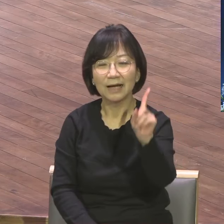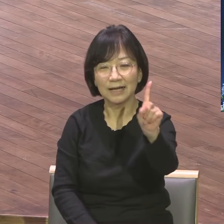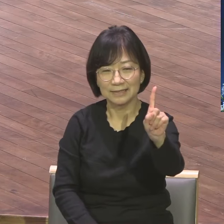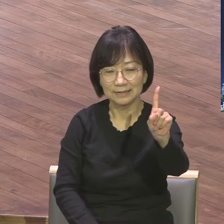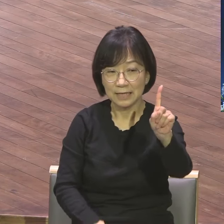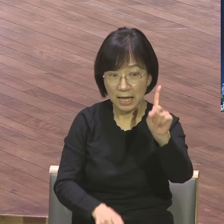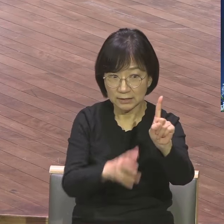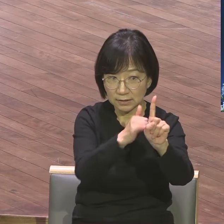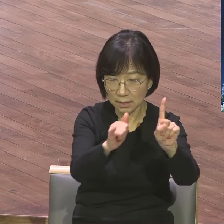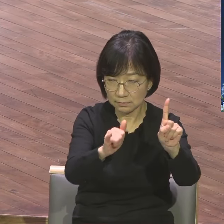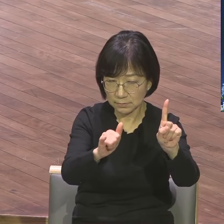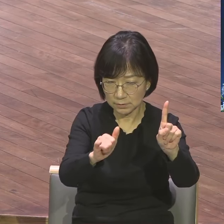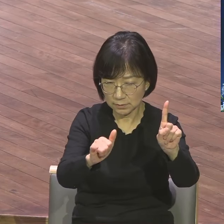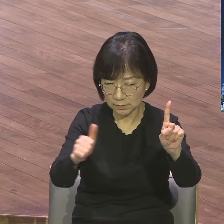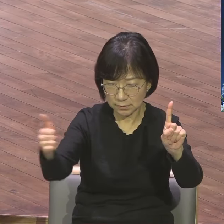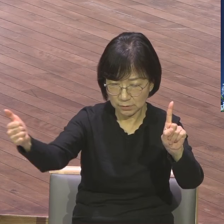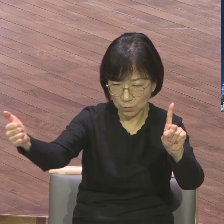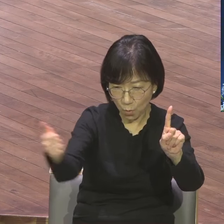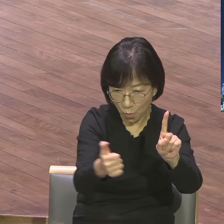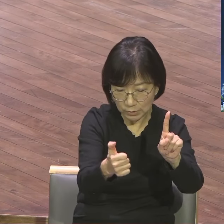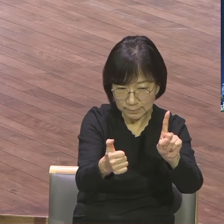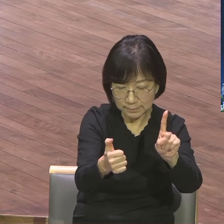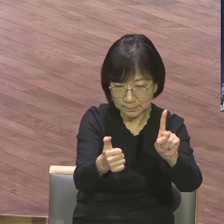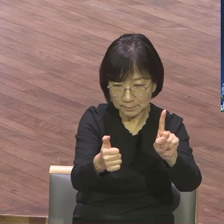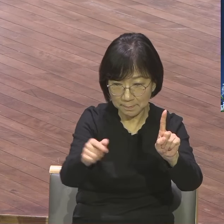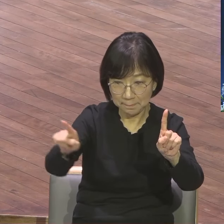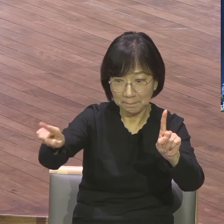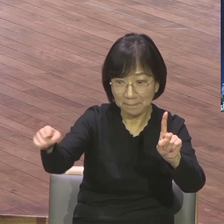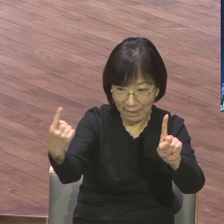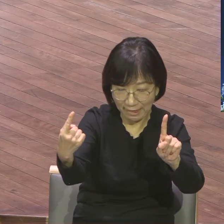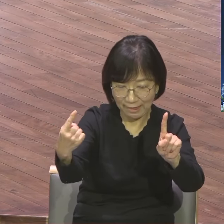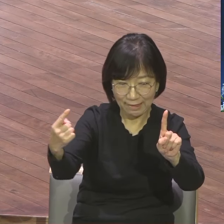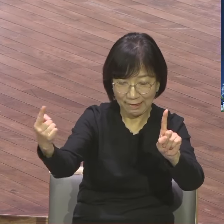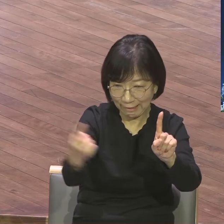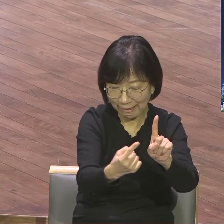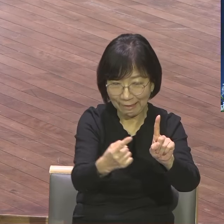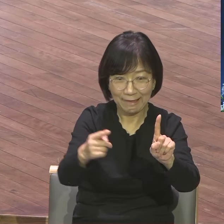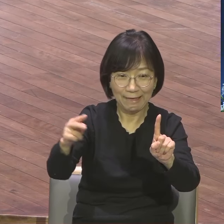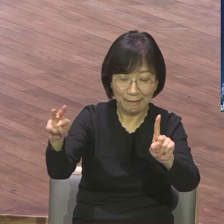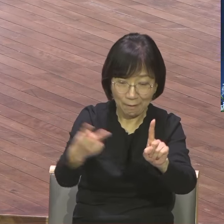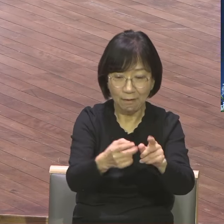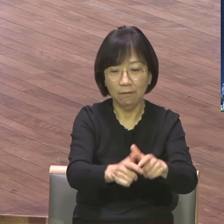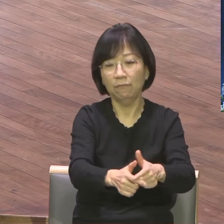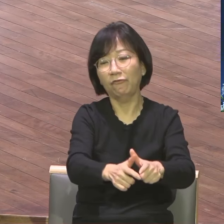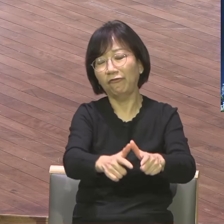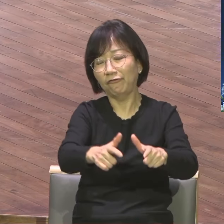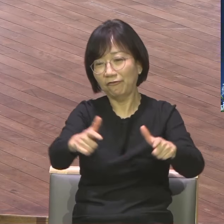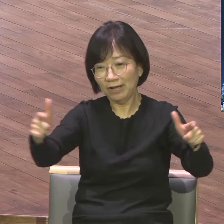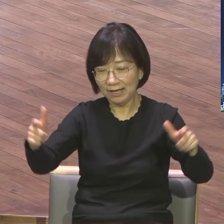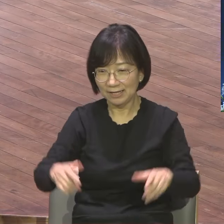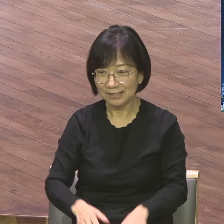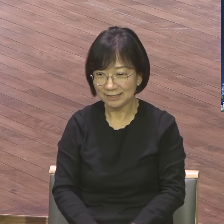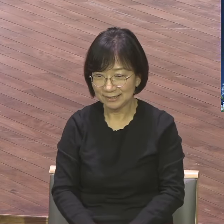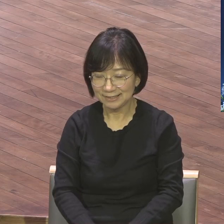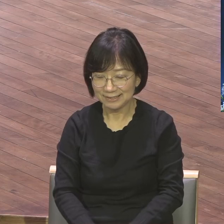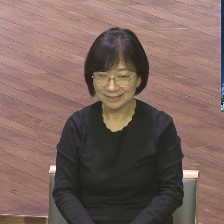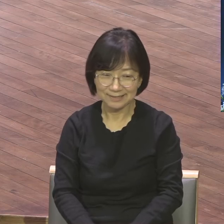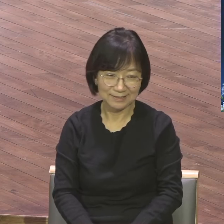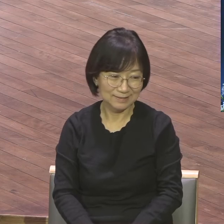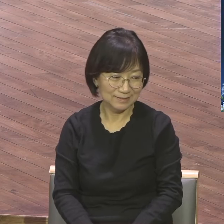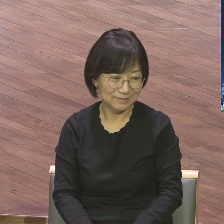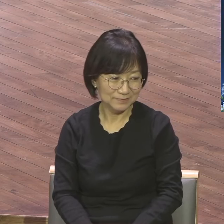사람이 50명이 전도하고 한 사람이 100명을 전도하면 50명이 10명이 나고 30명이 100명이 나고 20명이 200명이